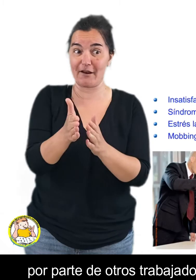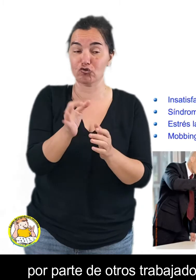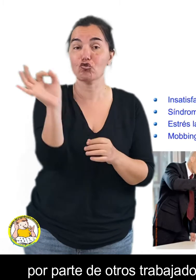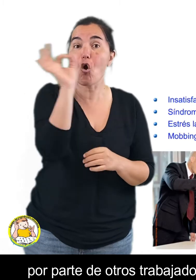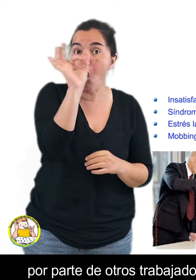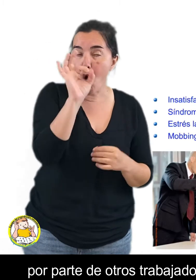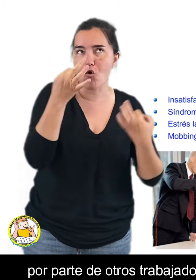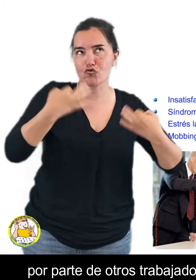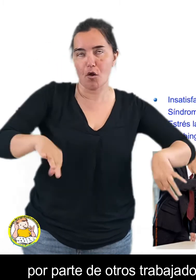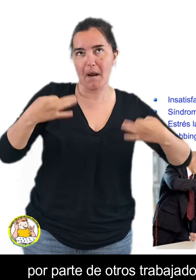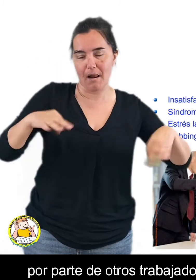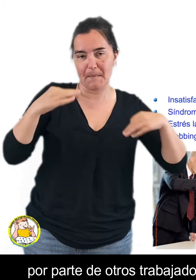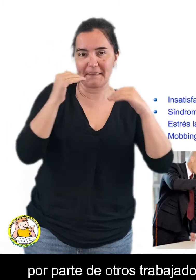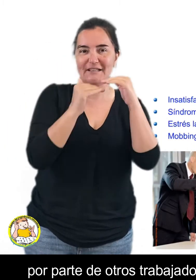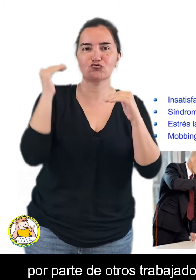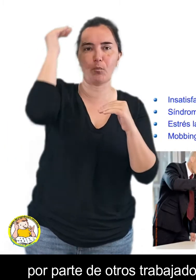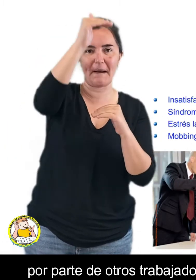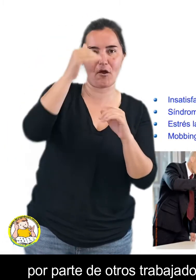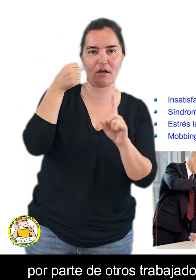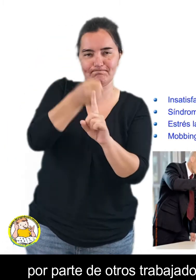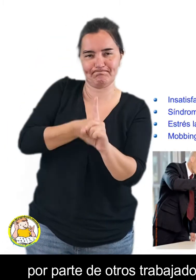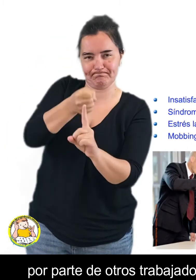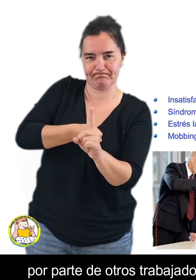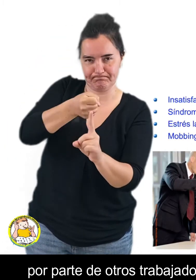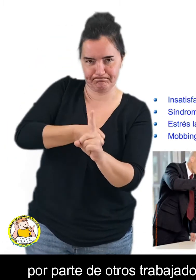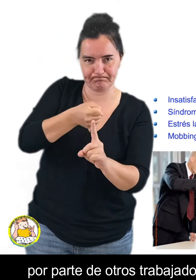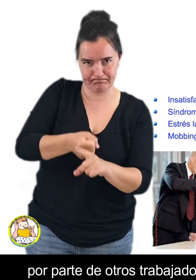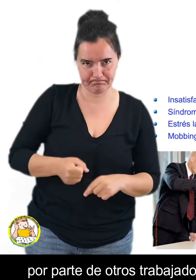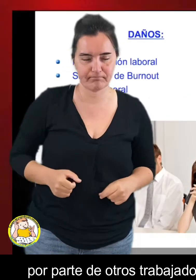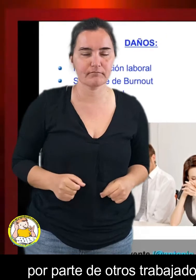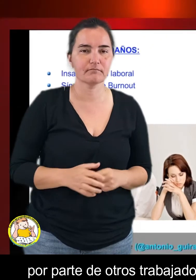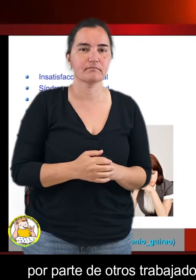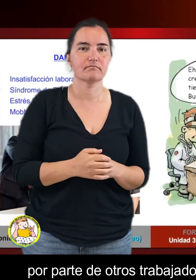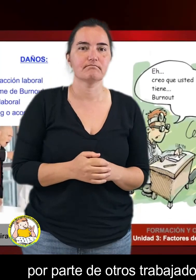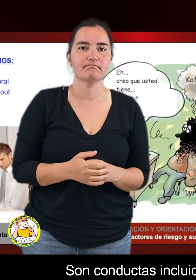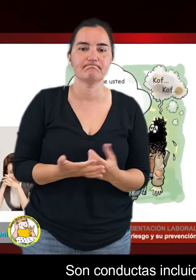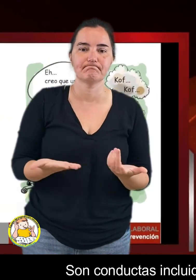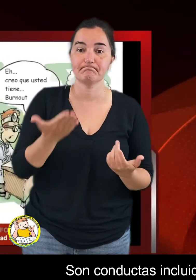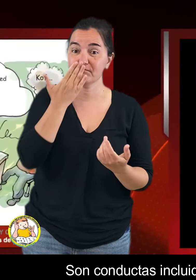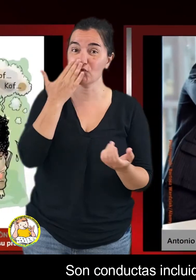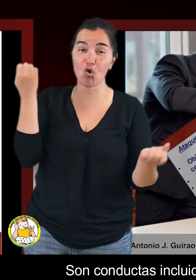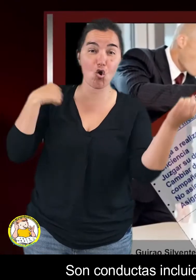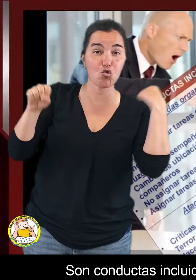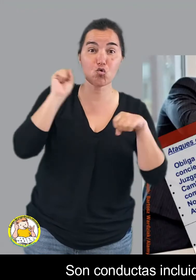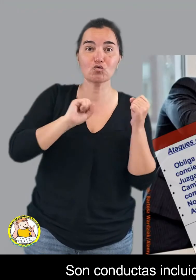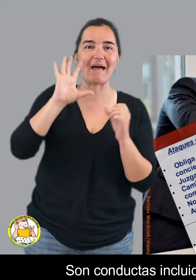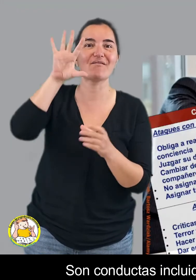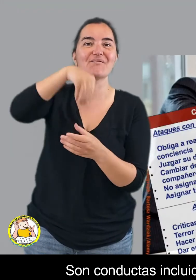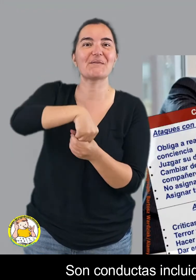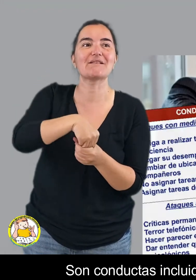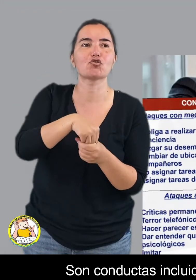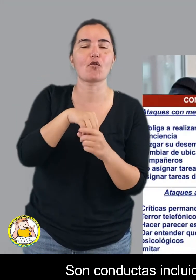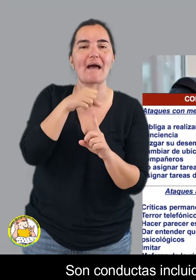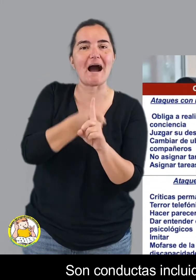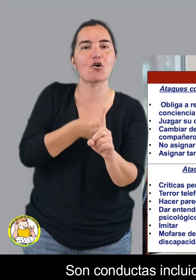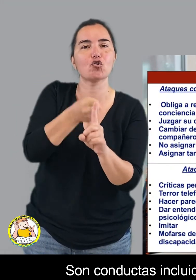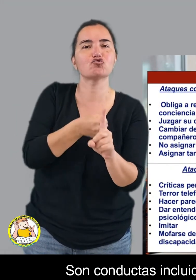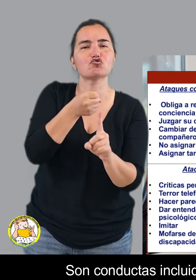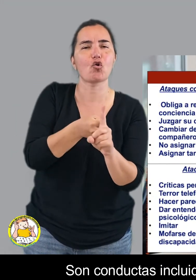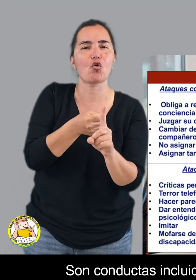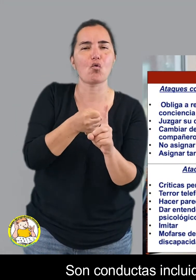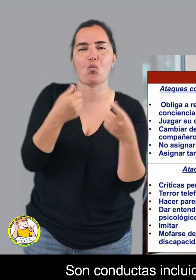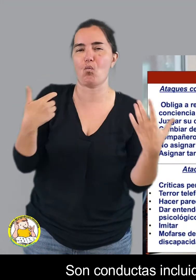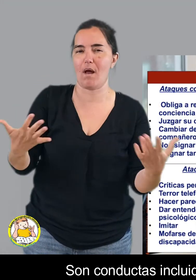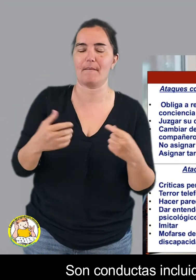de otros trabajadores o normalmente superiores de la empresa. Son conductas incluidas dentro del